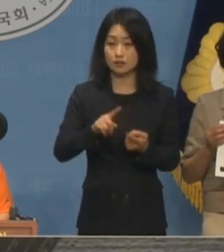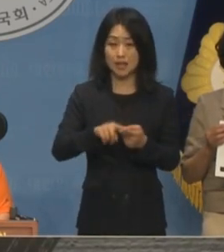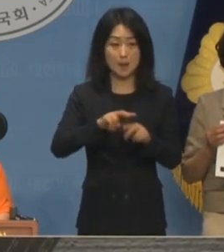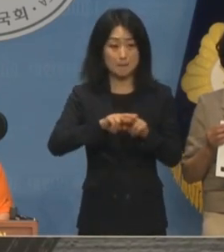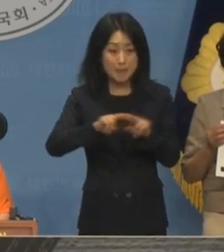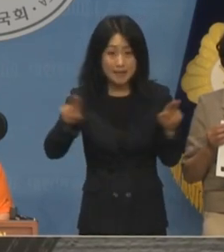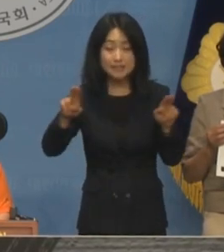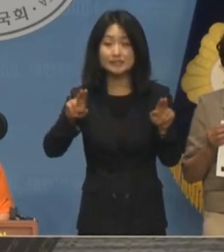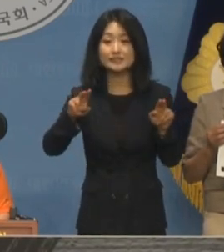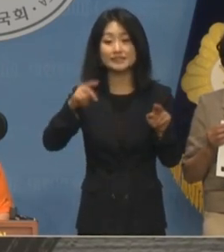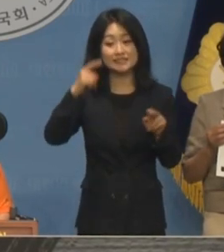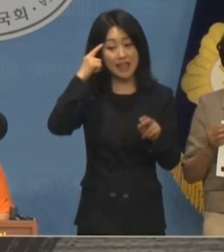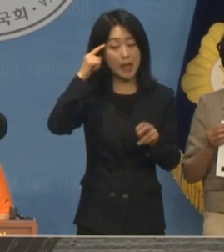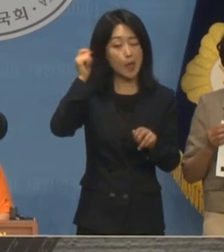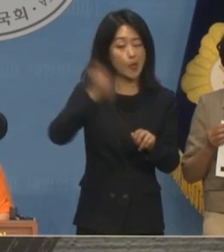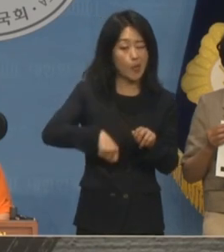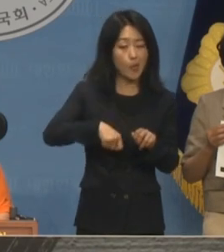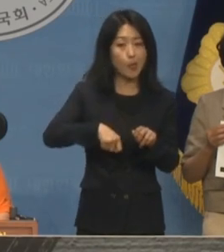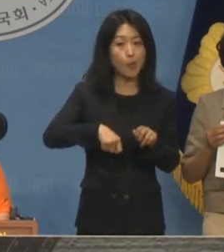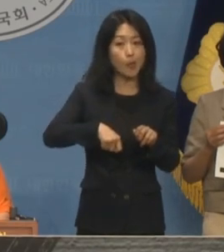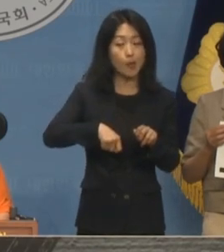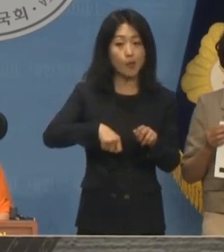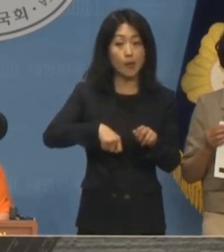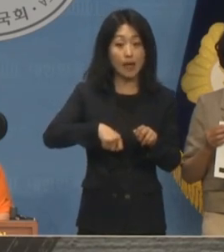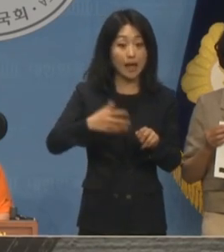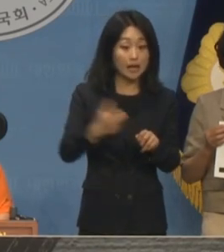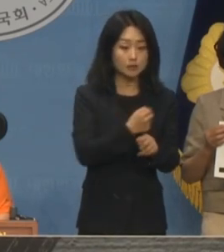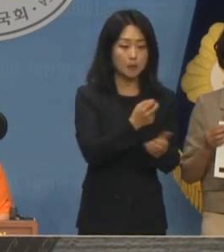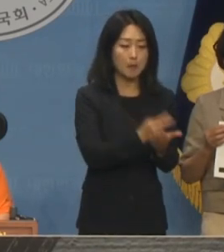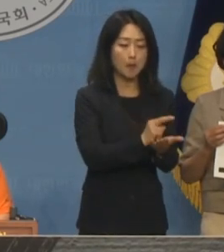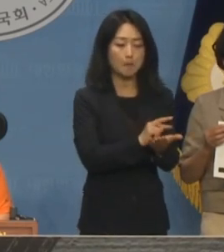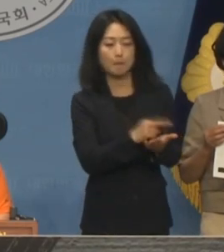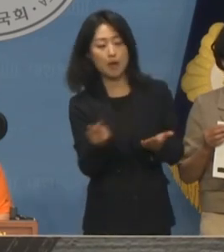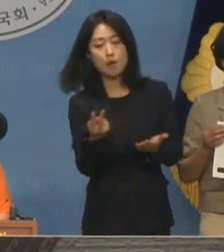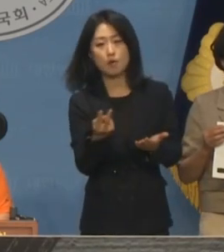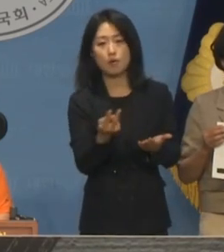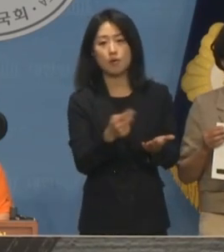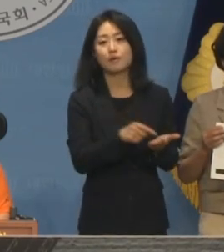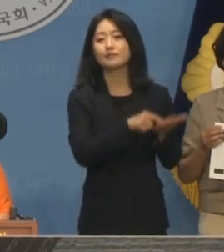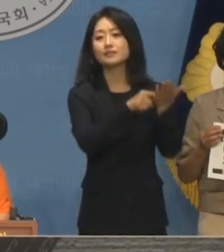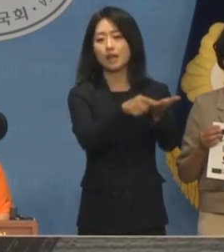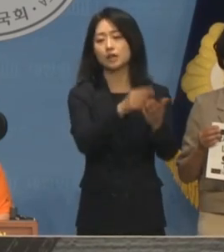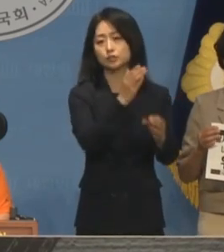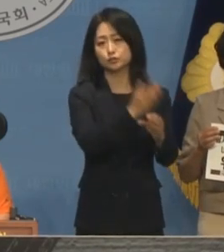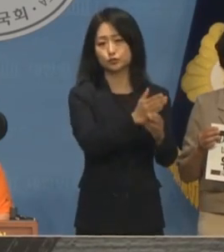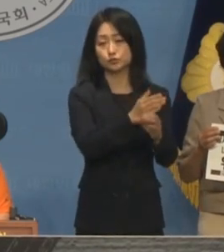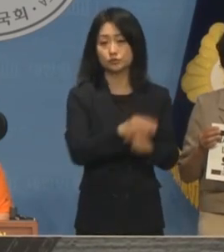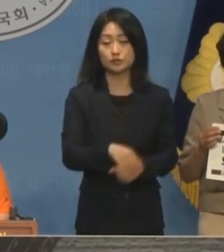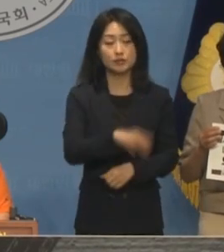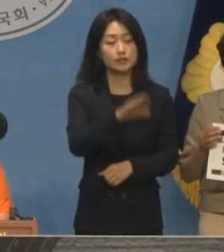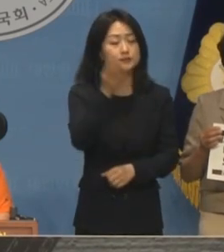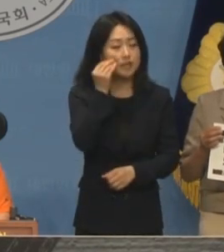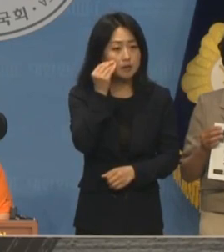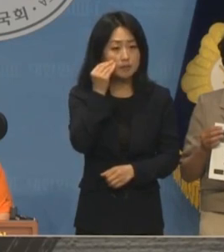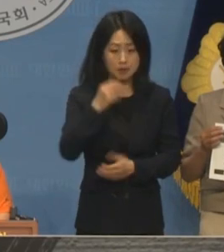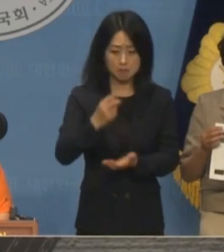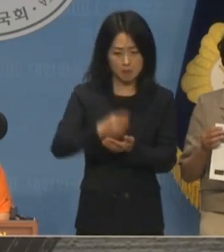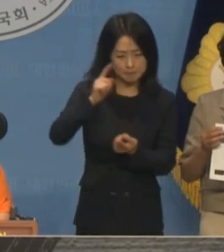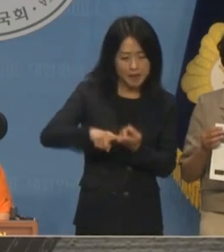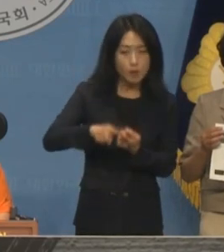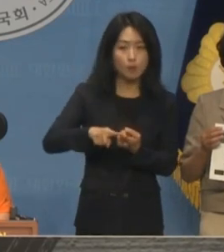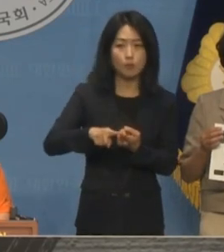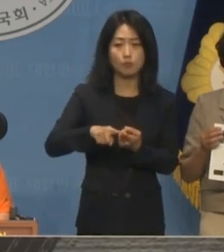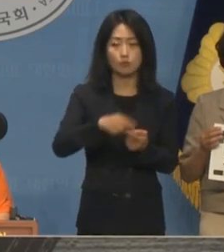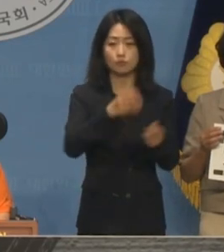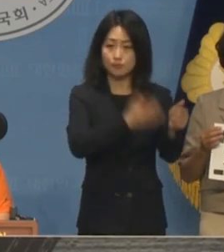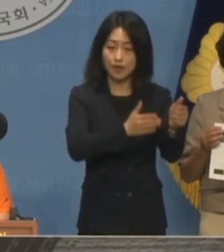폐지를 가정하고 있는 것입니다. 서울시 의원님들, 서울시 장애인 탈시설 조례 폐지하면 안